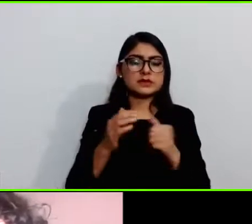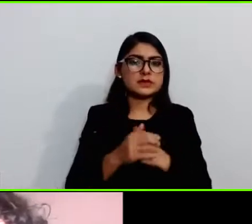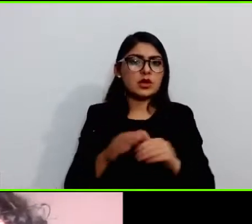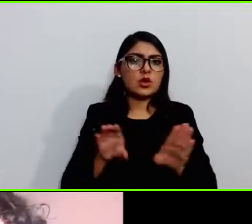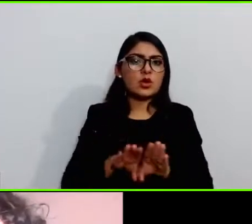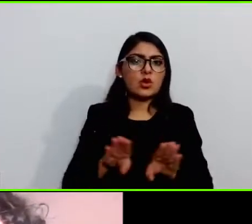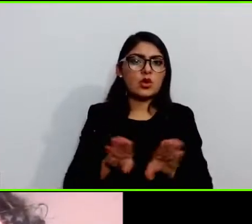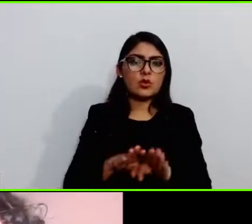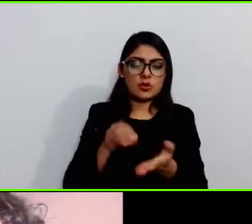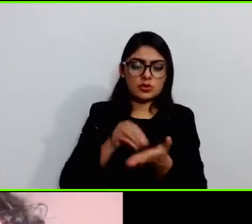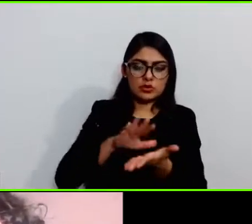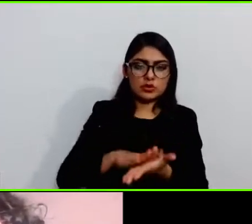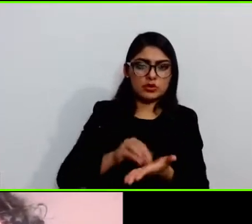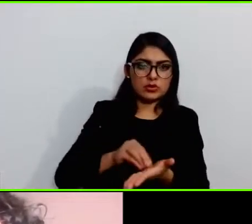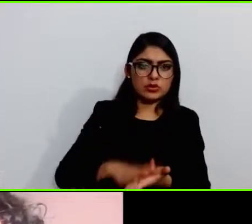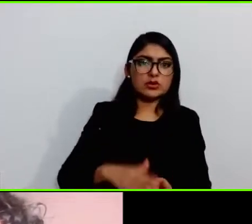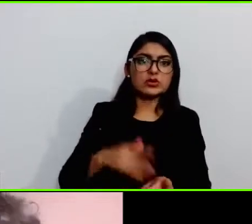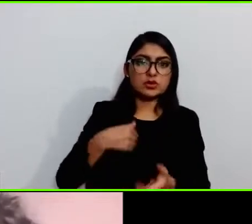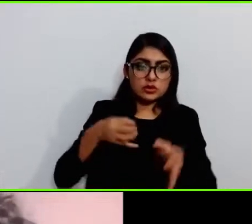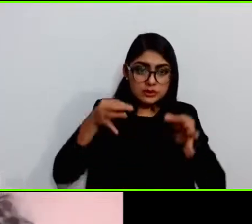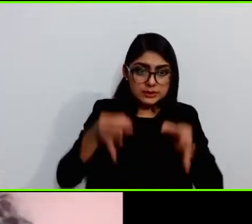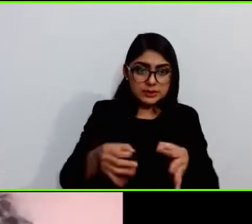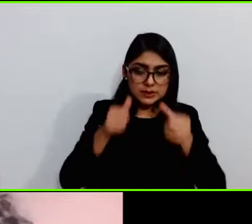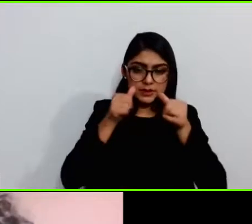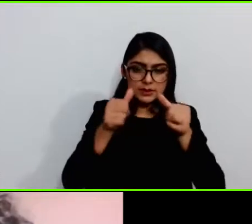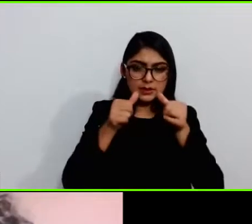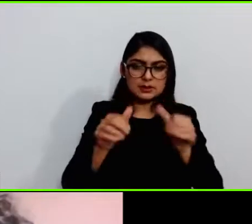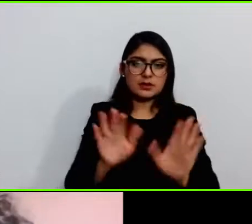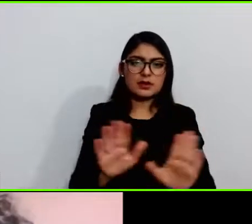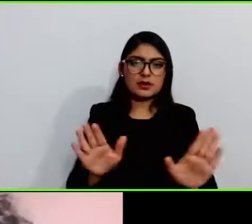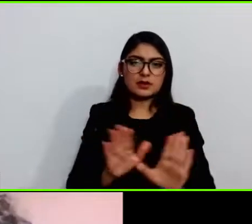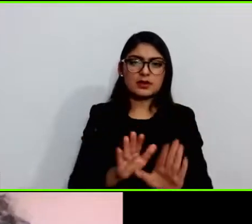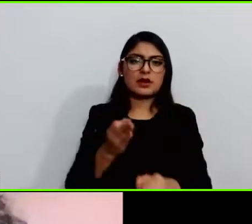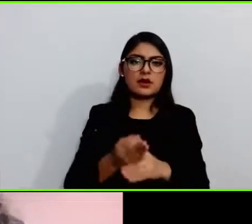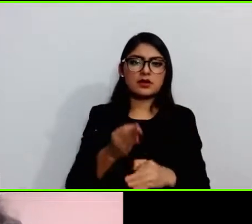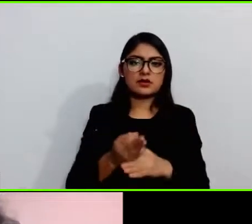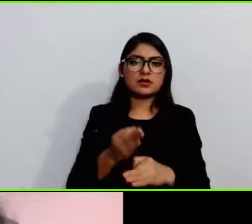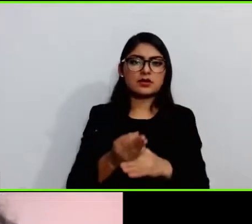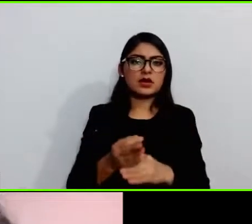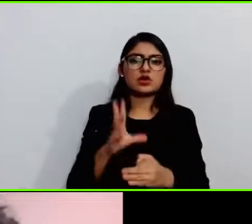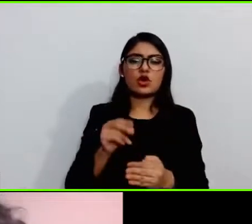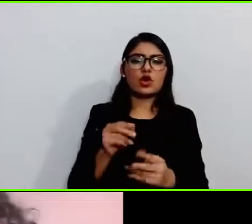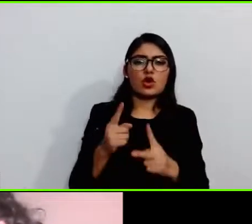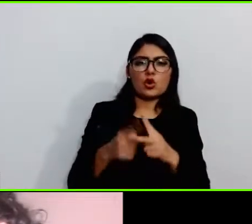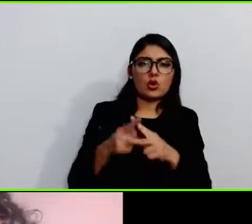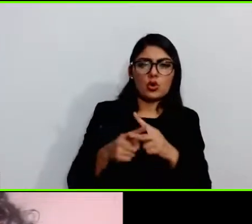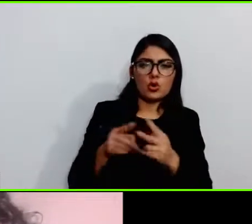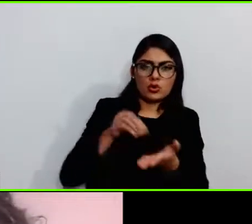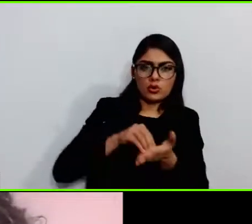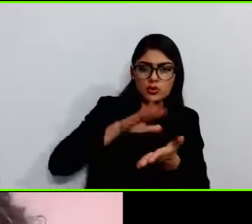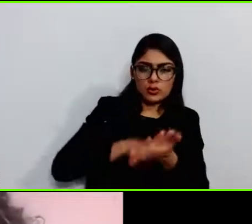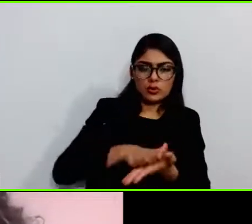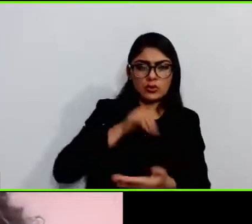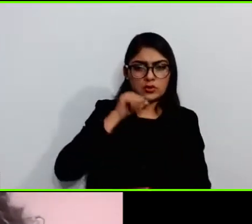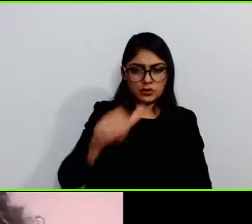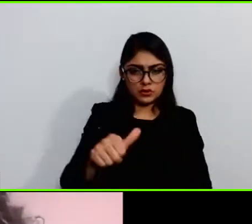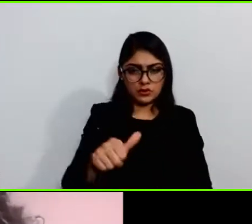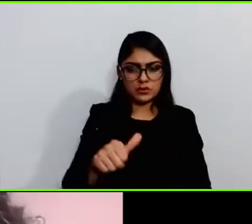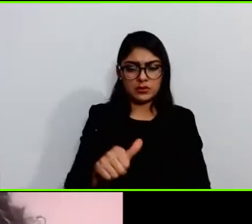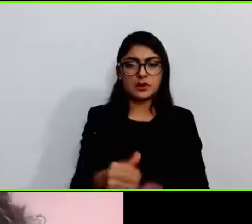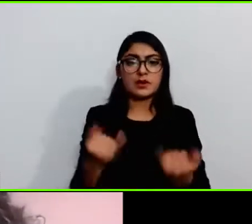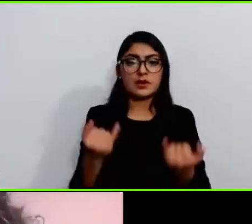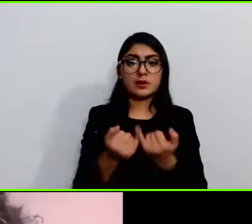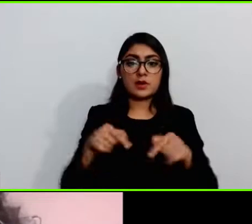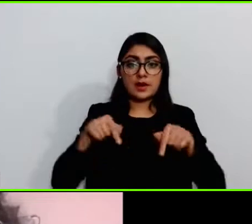pasar asistencia. La asistencia durante la sesión no se toma y pues tampoco en esta